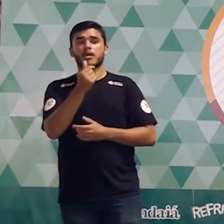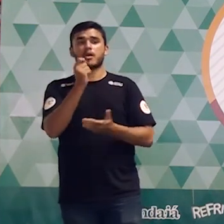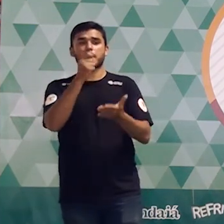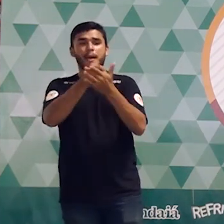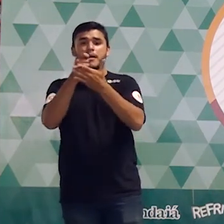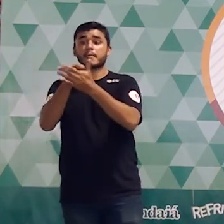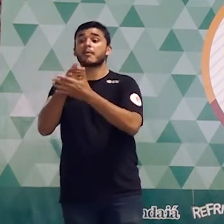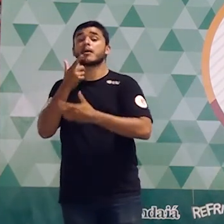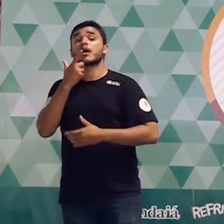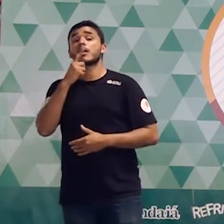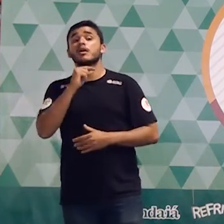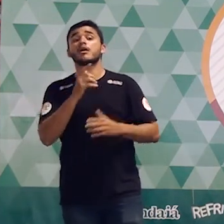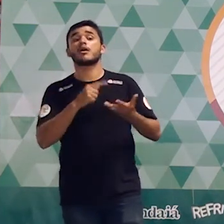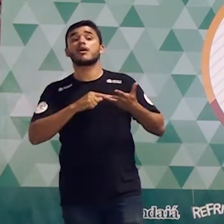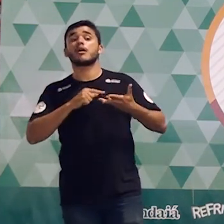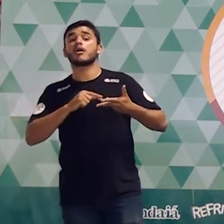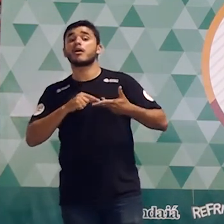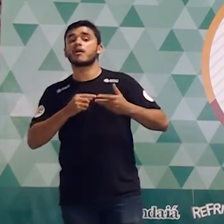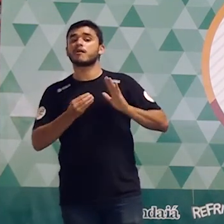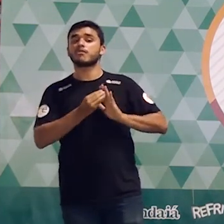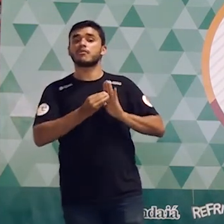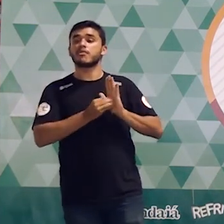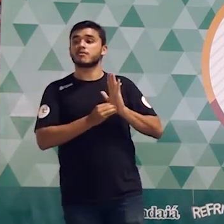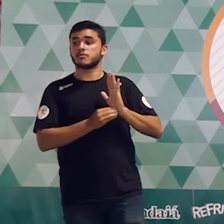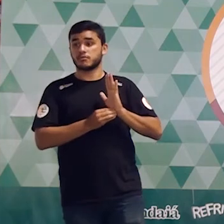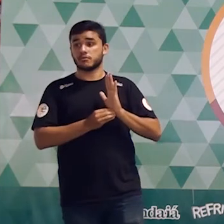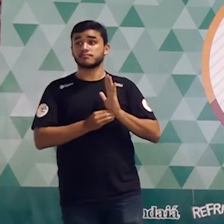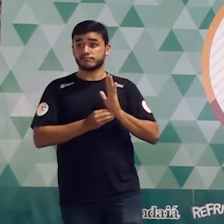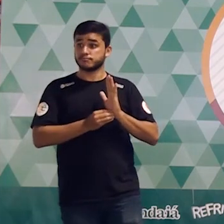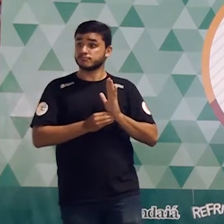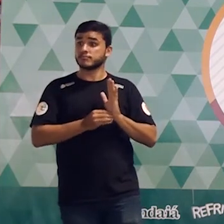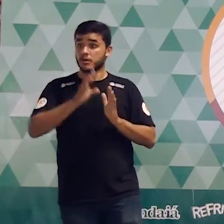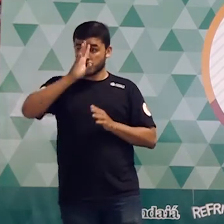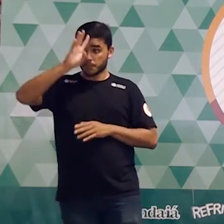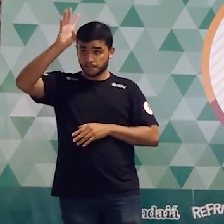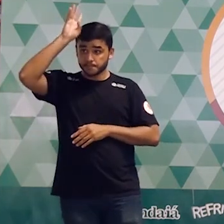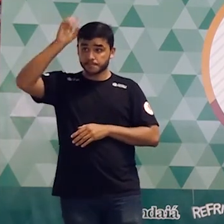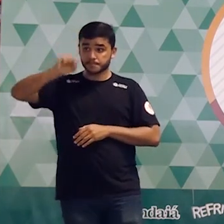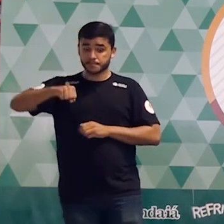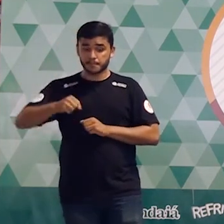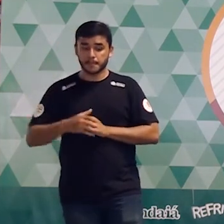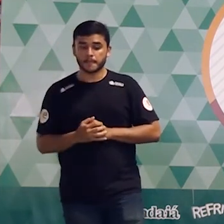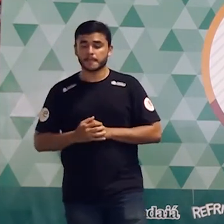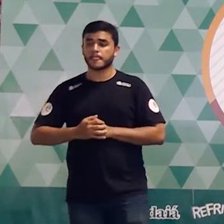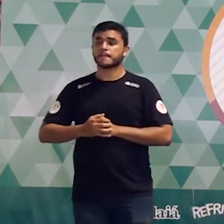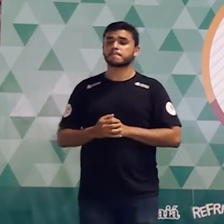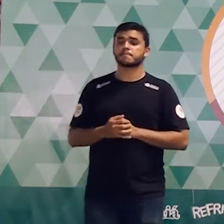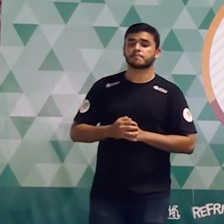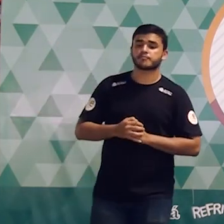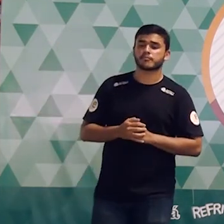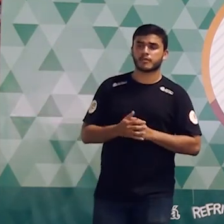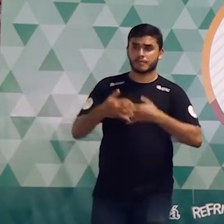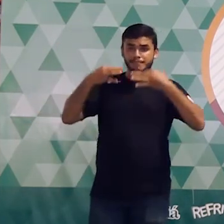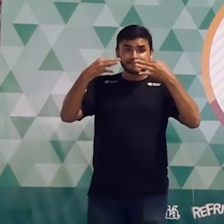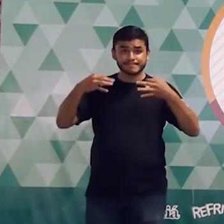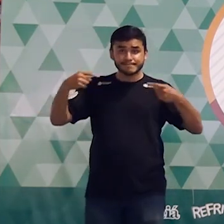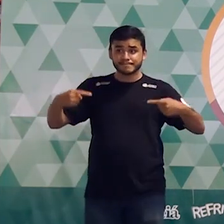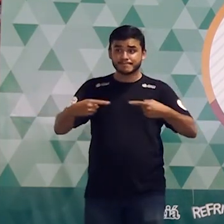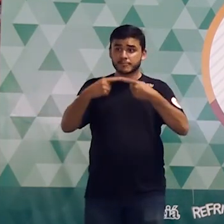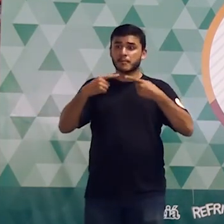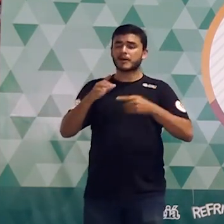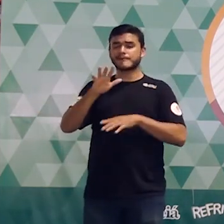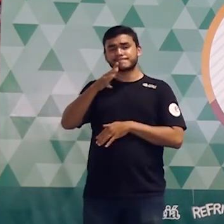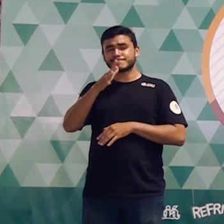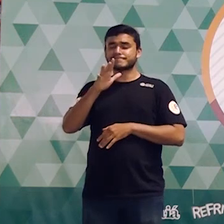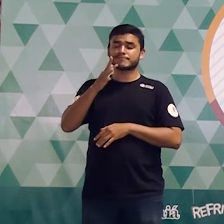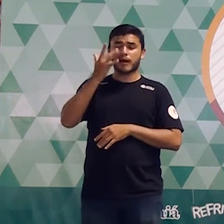imposto, né? Acompanha o pessoal há muito tempo. Mas enfim, os romanos faziam por conta disso. É claro que não é uma coisa certa, mas a gente tem uma